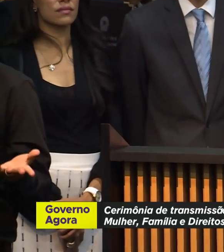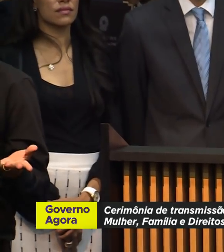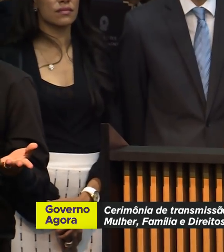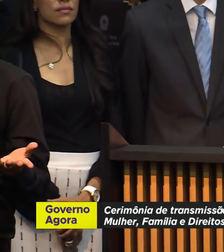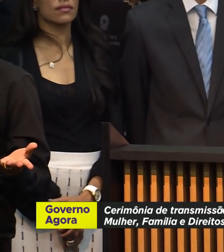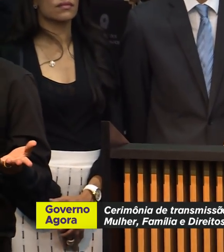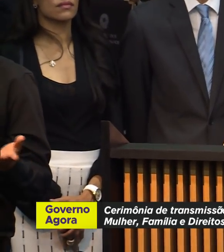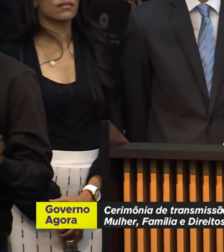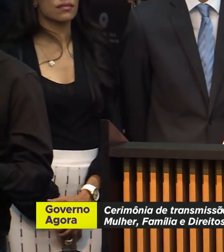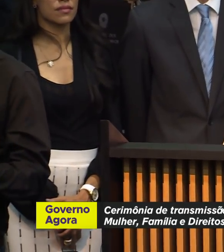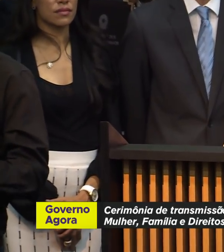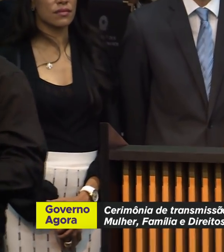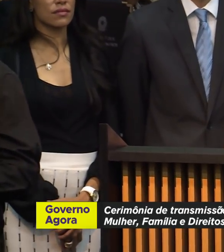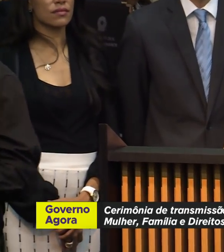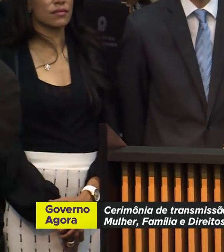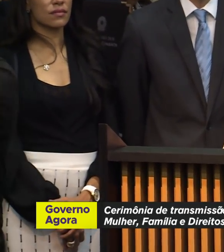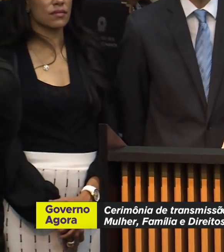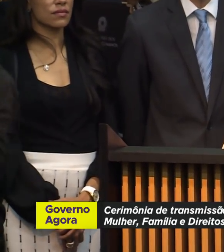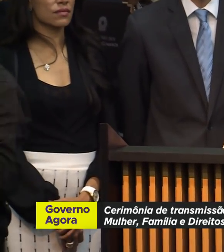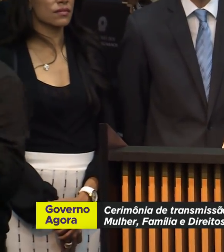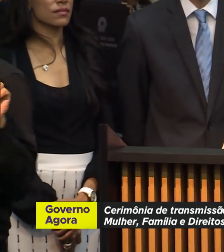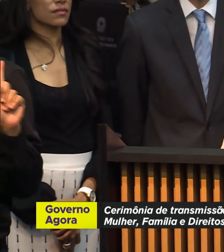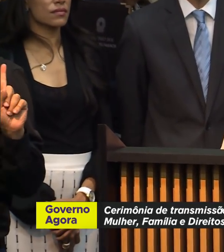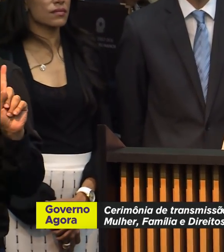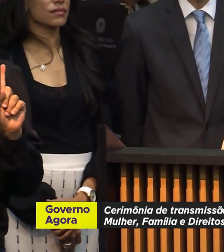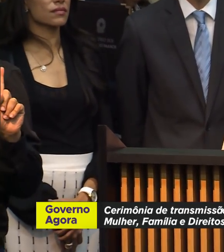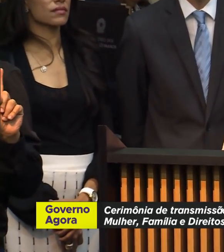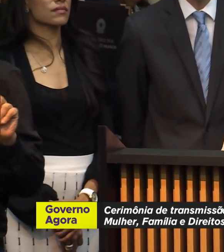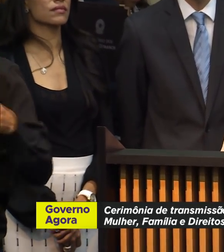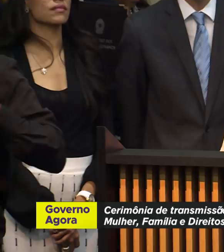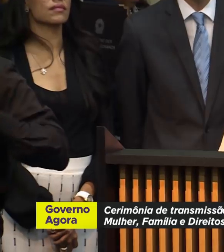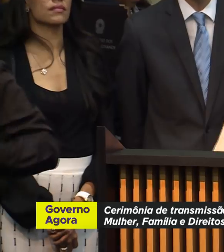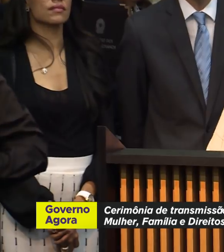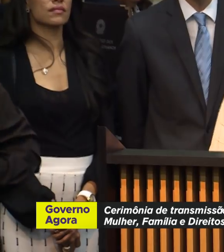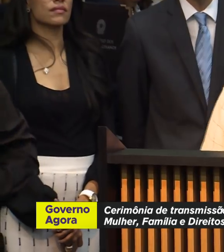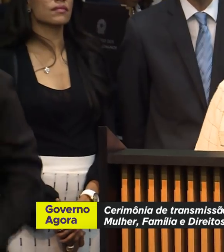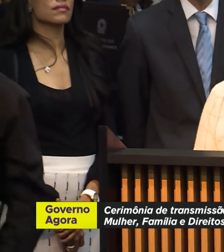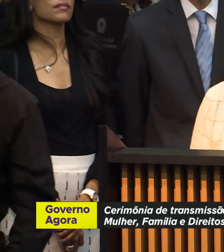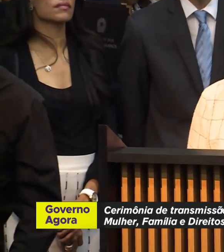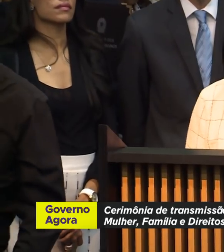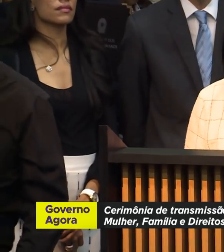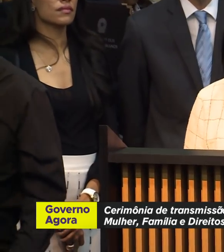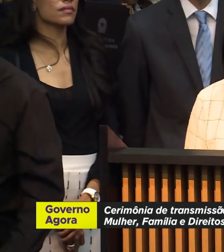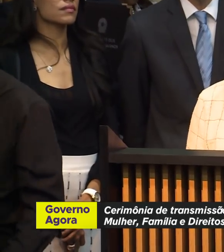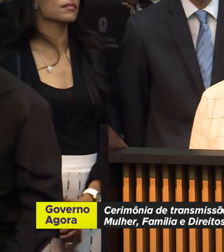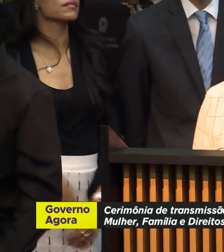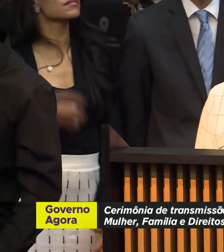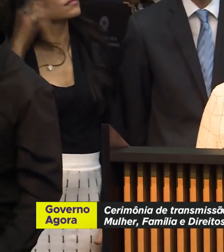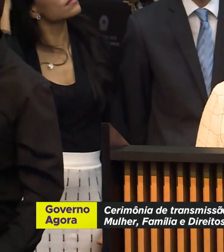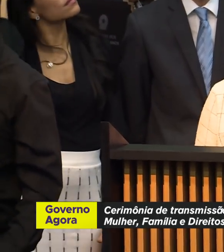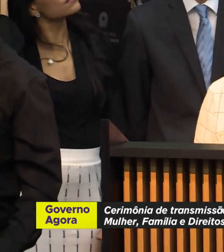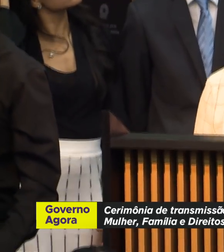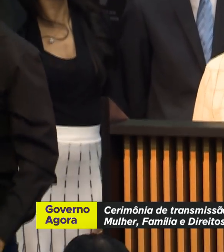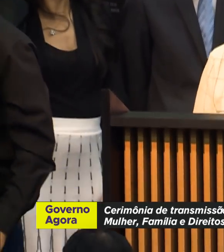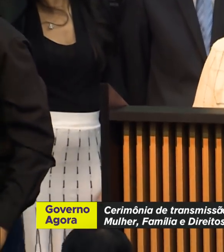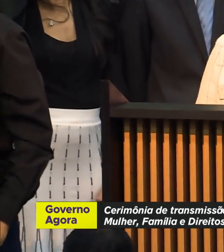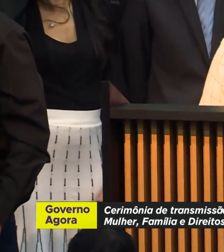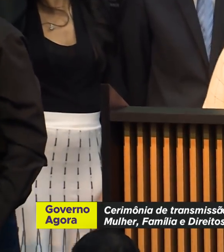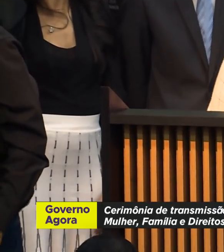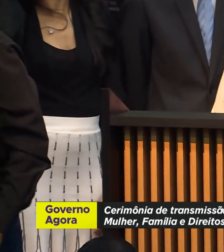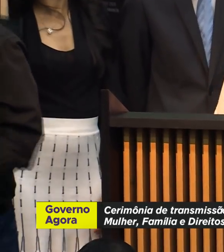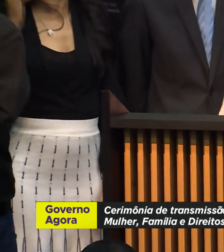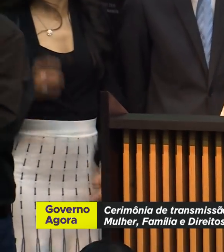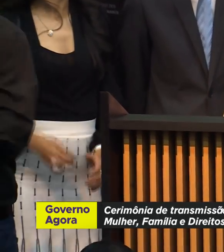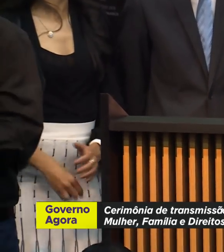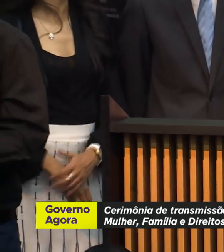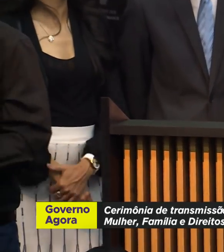Não fui respeitada. Não fui respeitada como menina, como mulher, como mãe e como